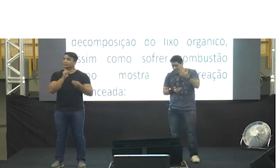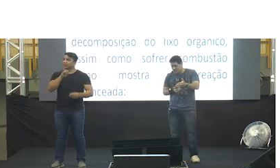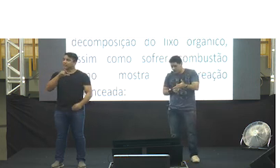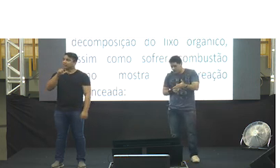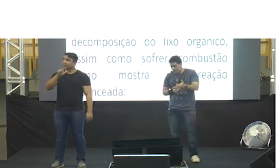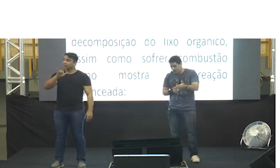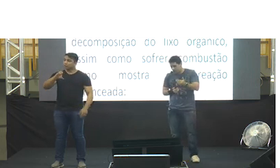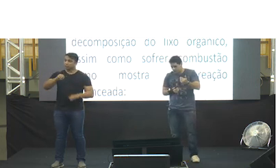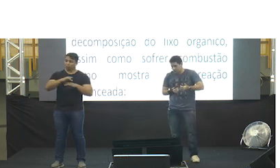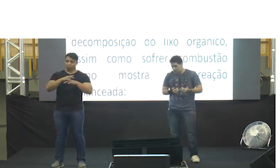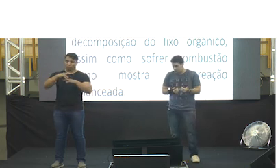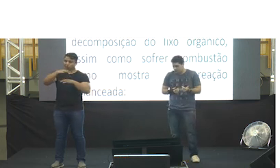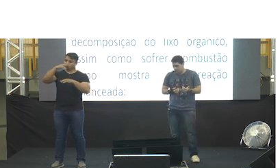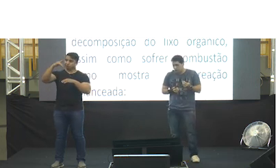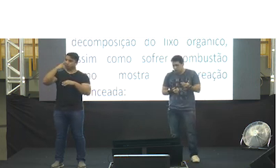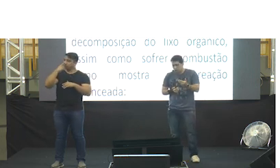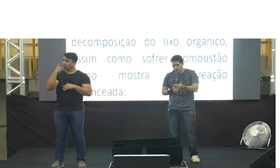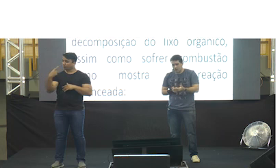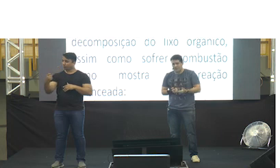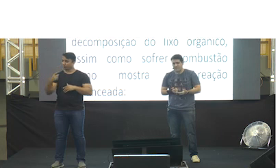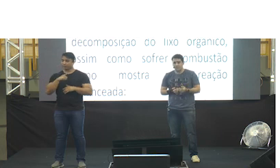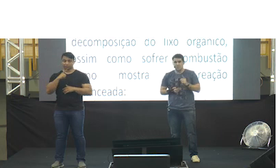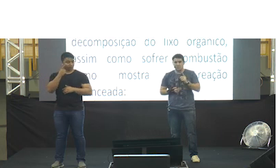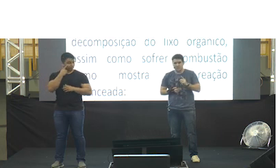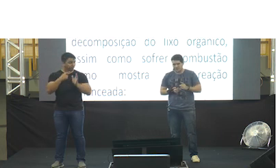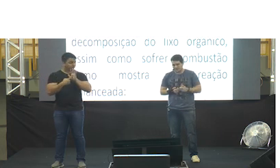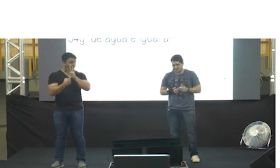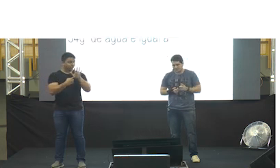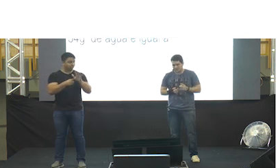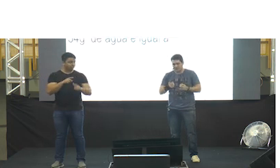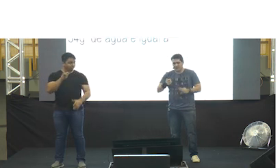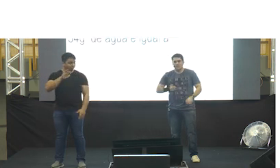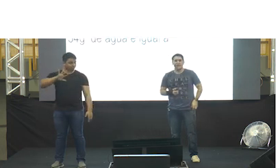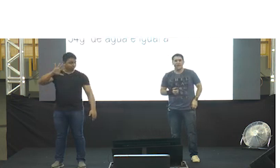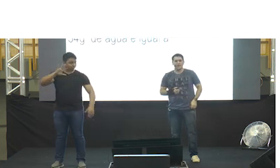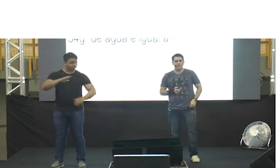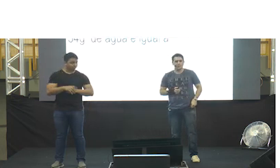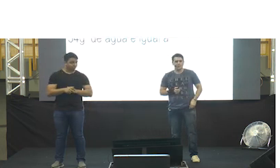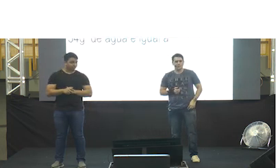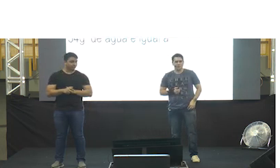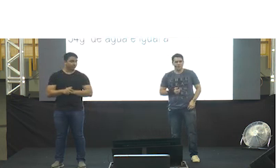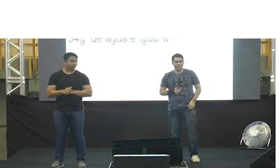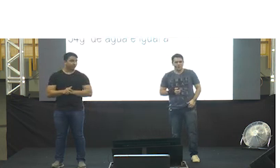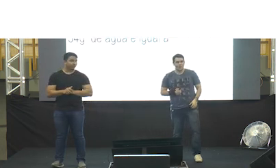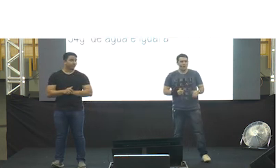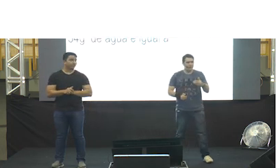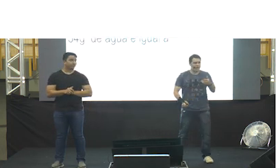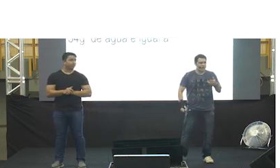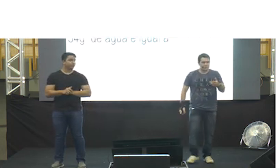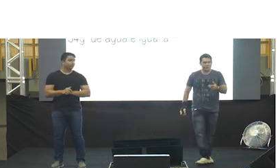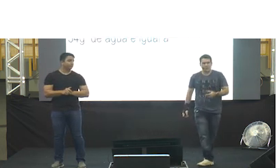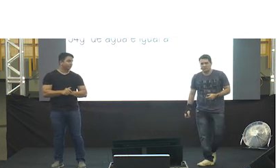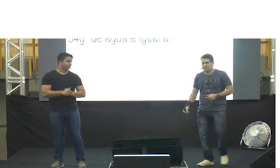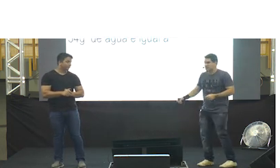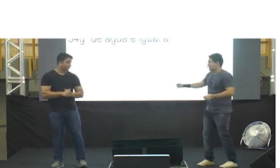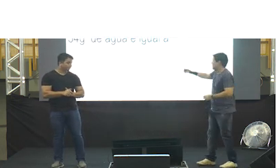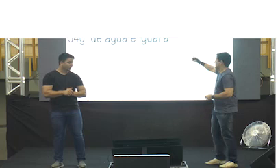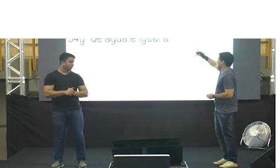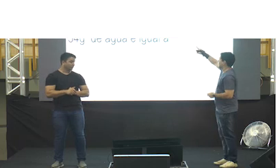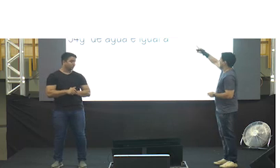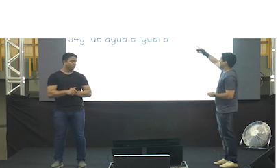orgânico, assim como sofrer combustão, como mostra a reação balanceada. Está aí a reação balanceada, o que é que nós